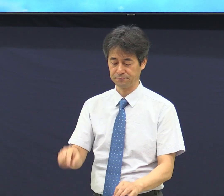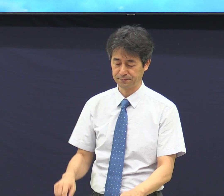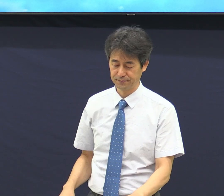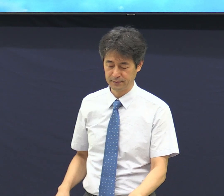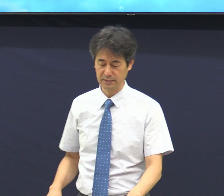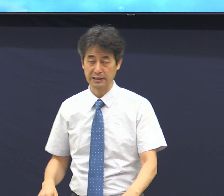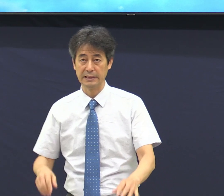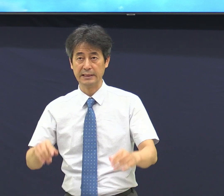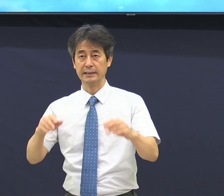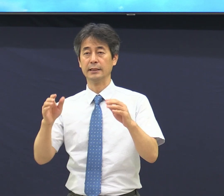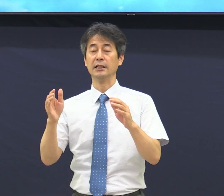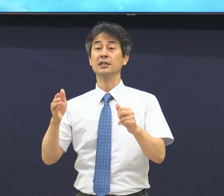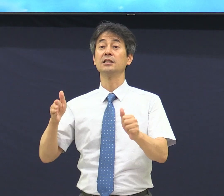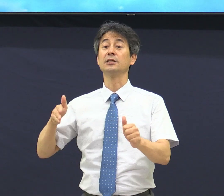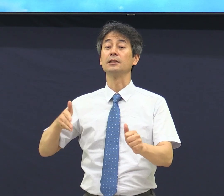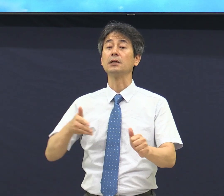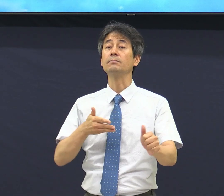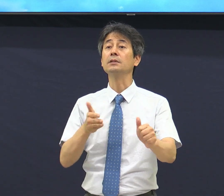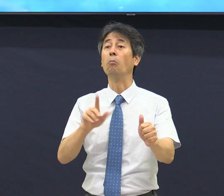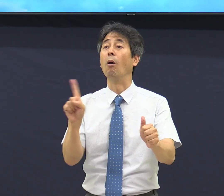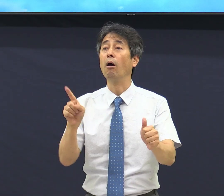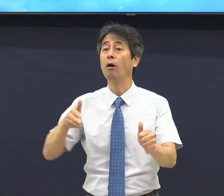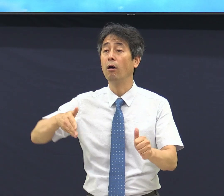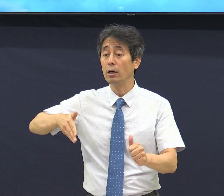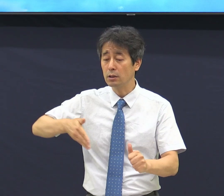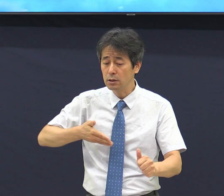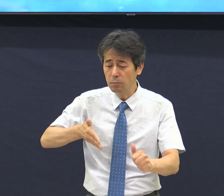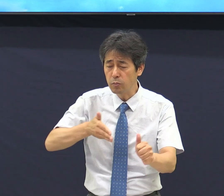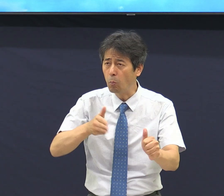더 알아보고자 합니다. 하나님의 섭리는 무엇입니까?